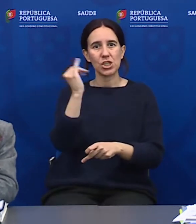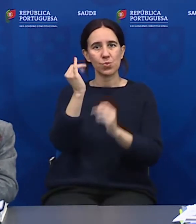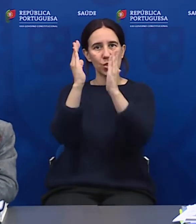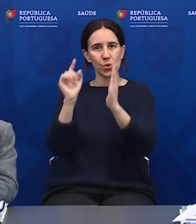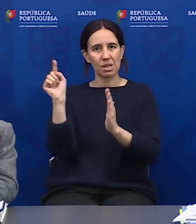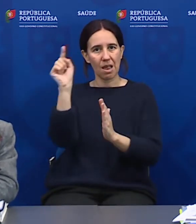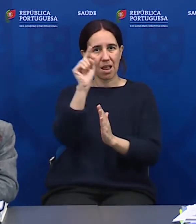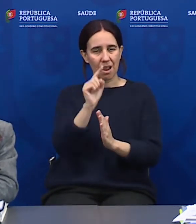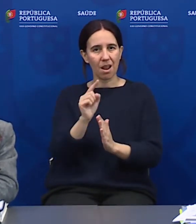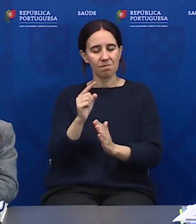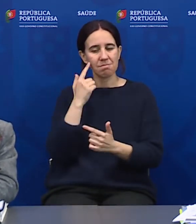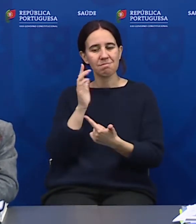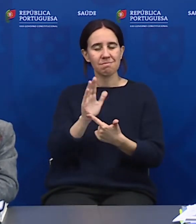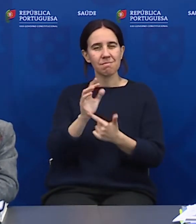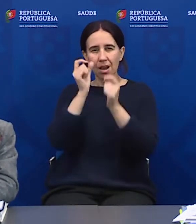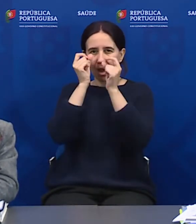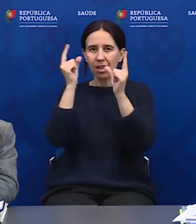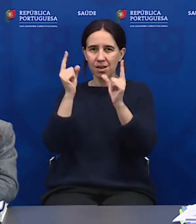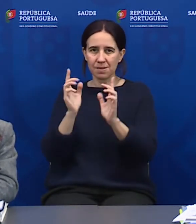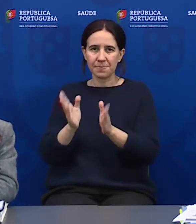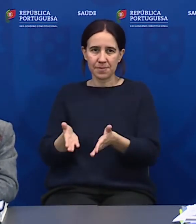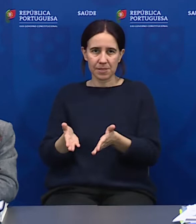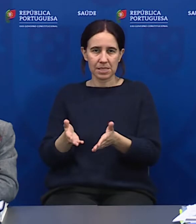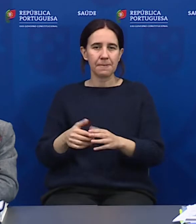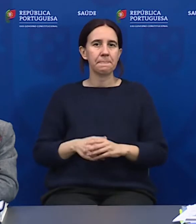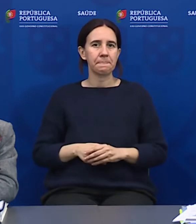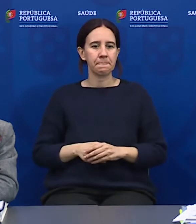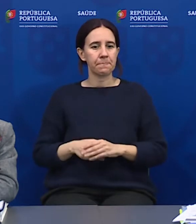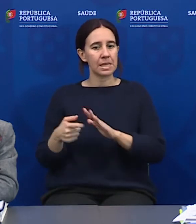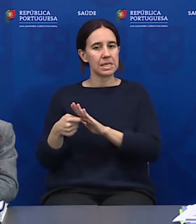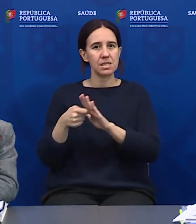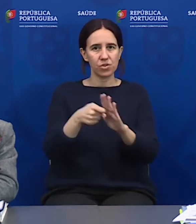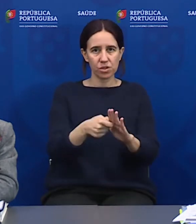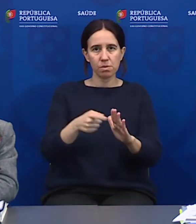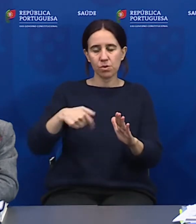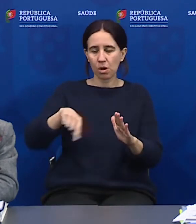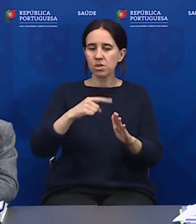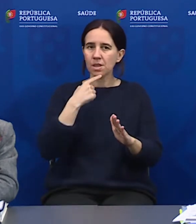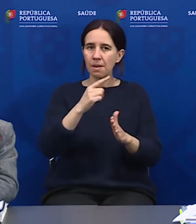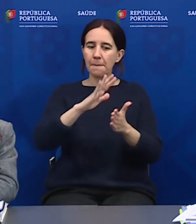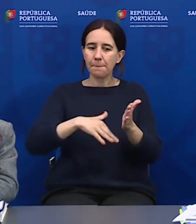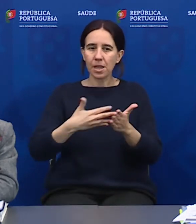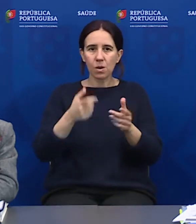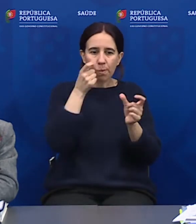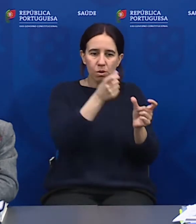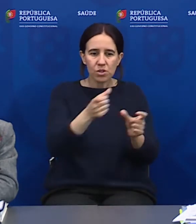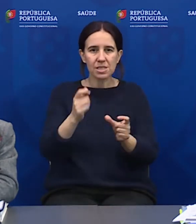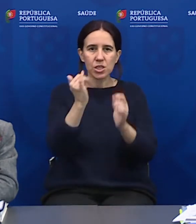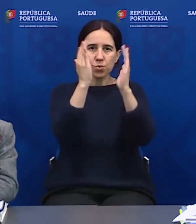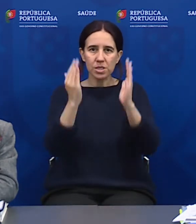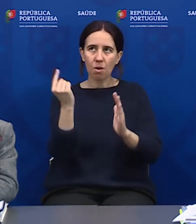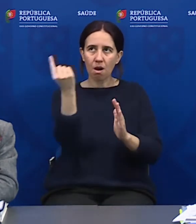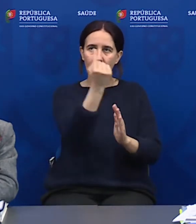instituições, um sinal de alerta. Insistimos na importância dos planos de contingência destas